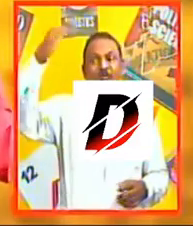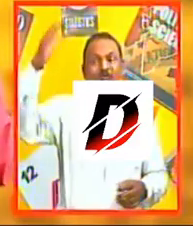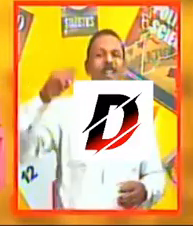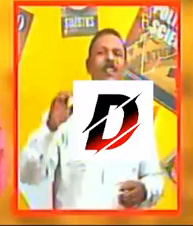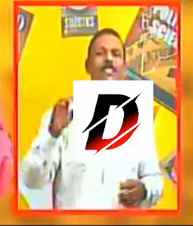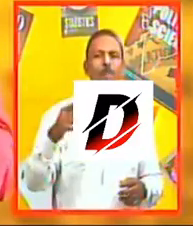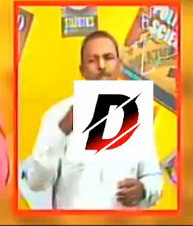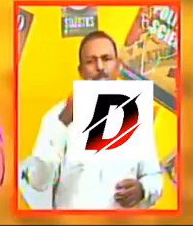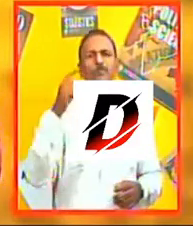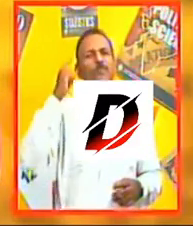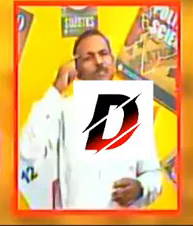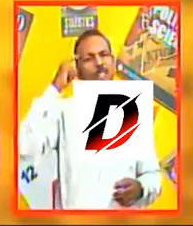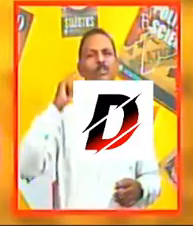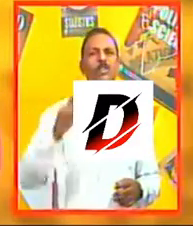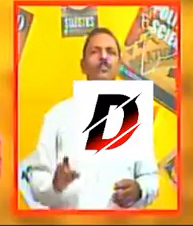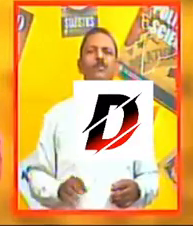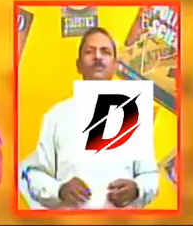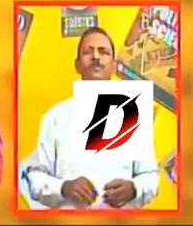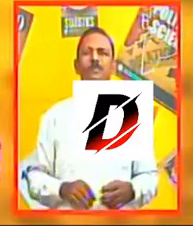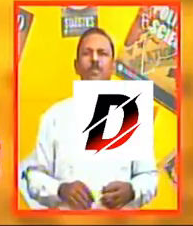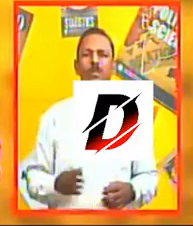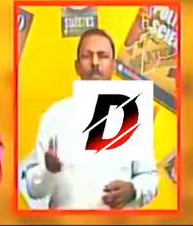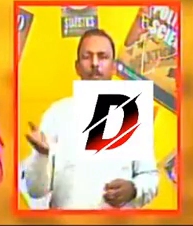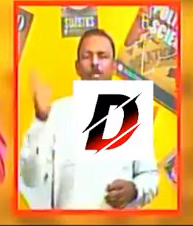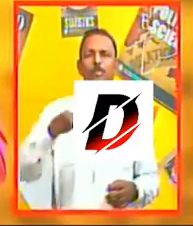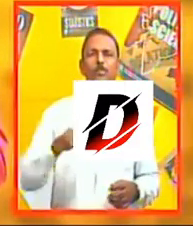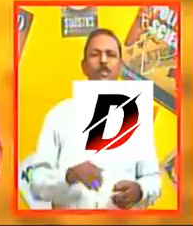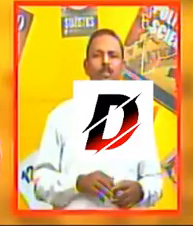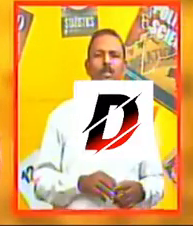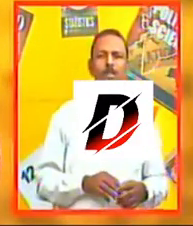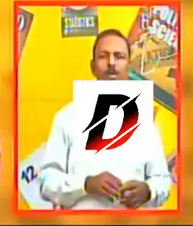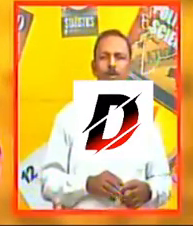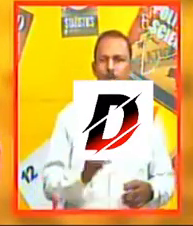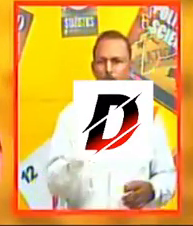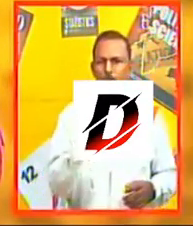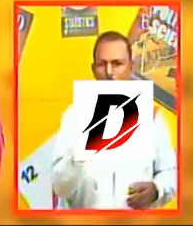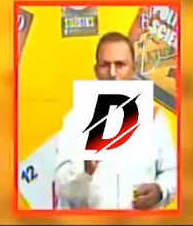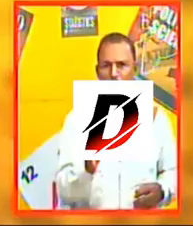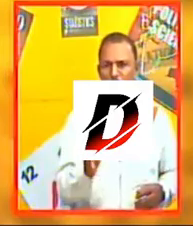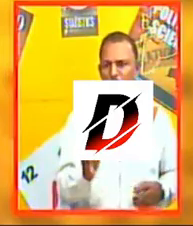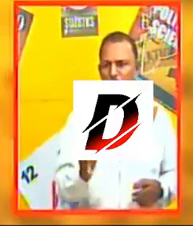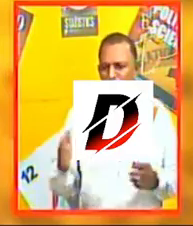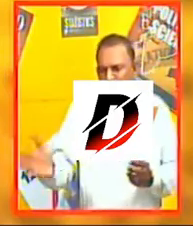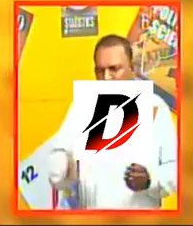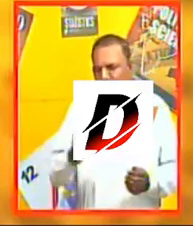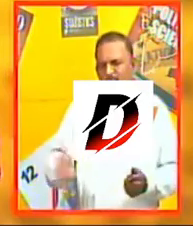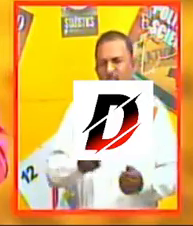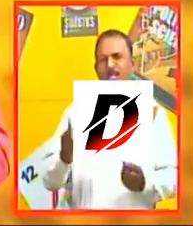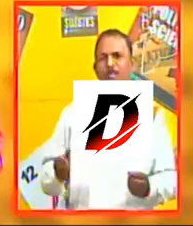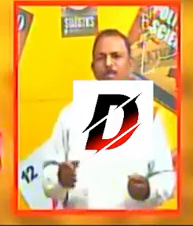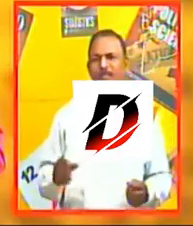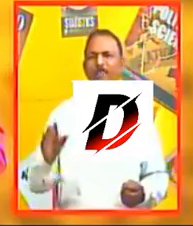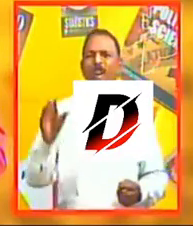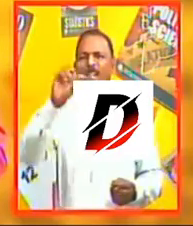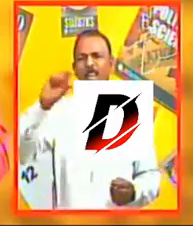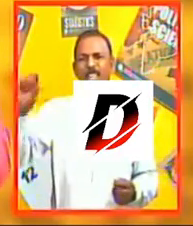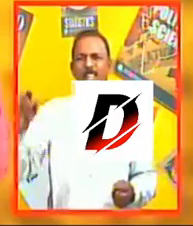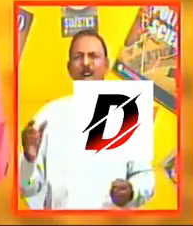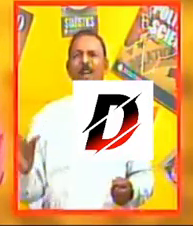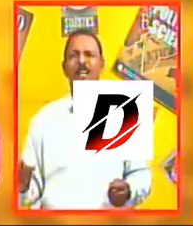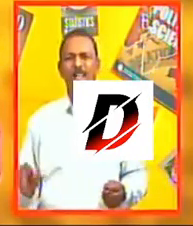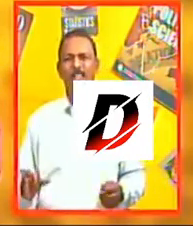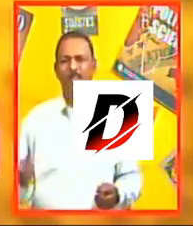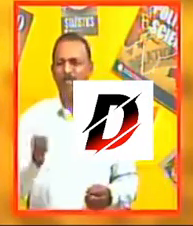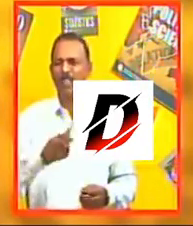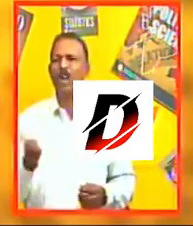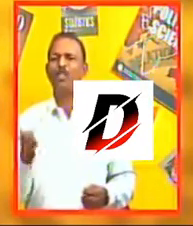இந்த வானிலை காலநிலையை பற்றி நாம் தெரிந்து கொள்ள வேண்டும். மற்றும் ஒன்று, புத்தகத்துடைய பேக் சைடில் கேட்டிருப்பாங்க,